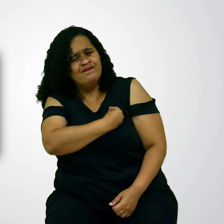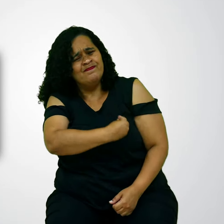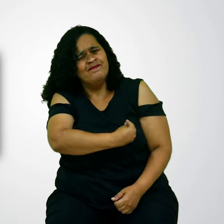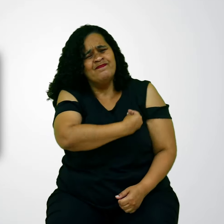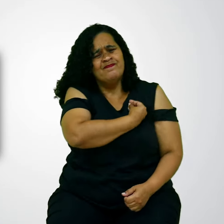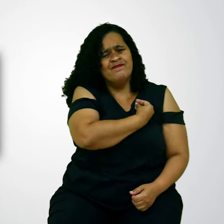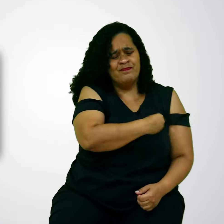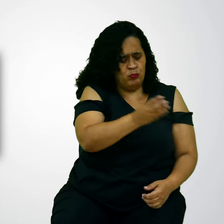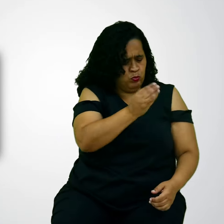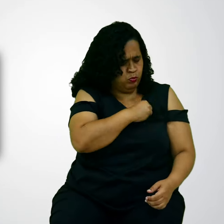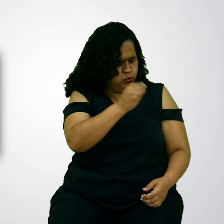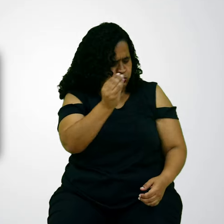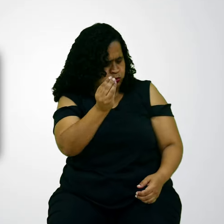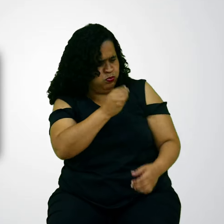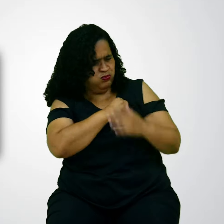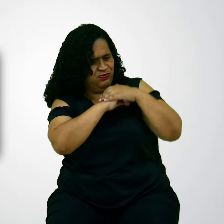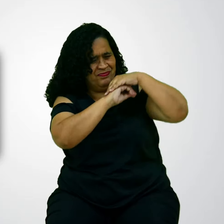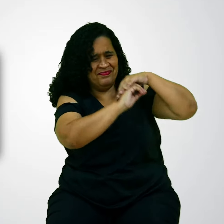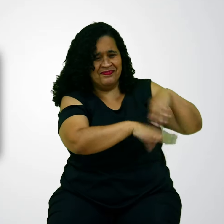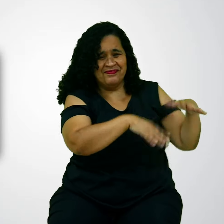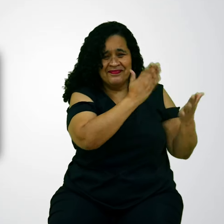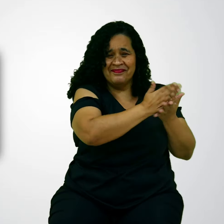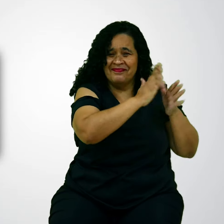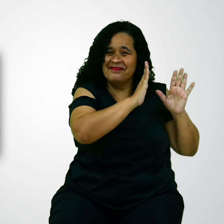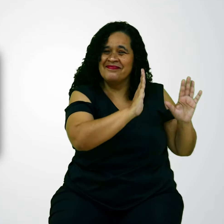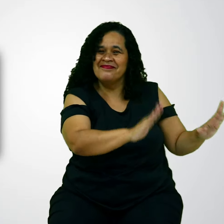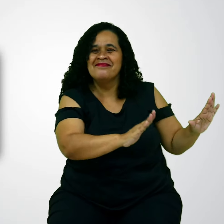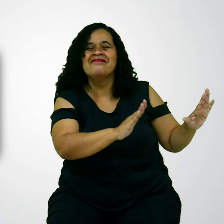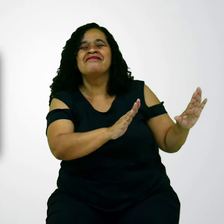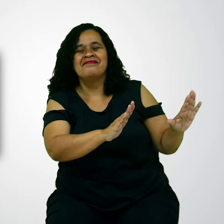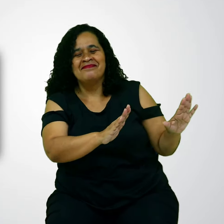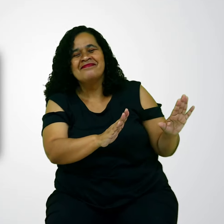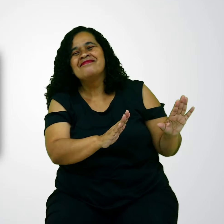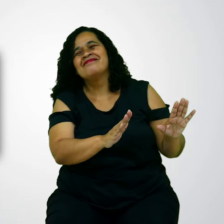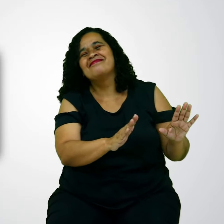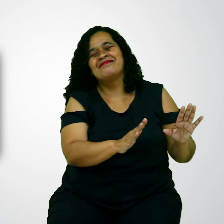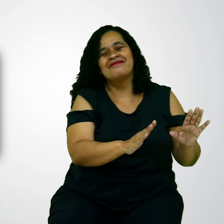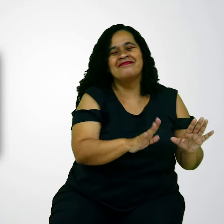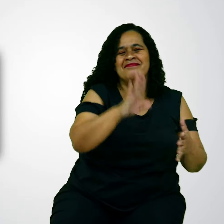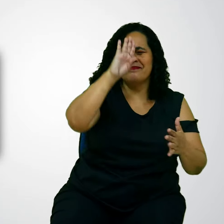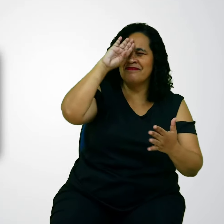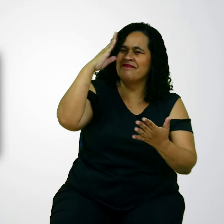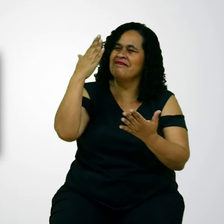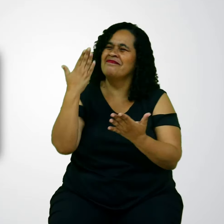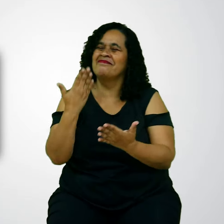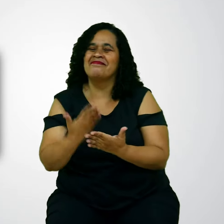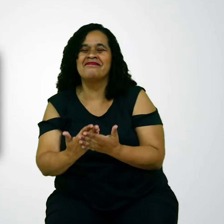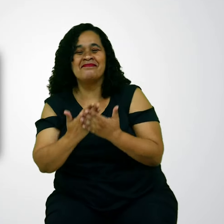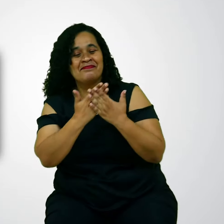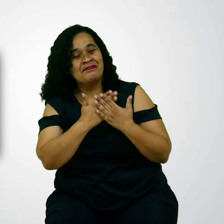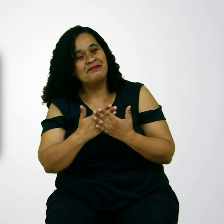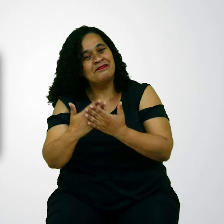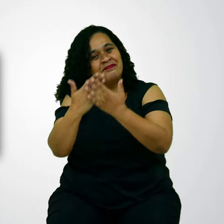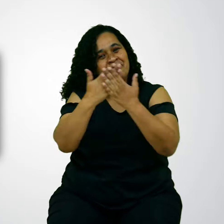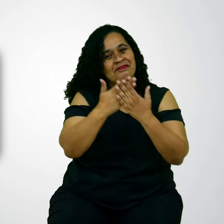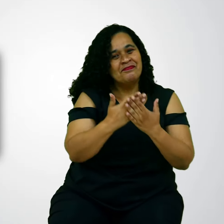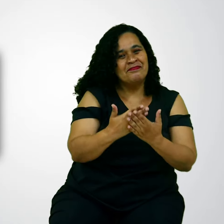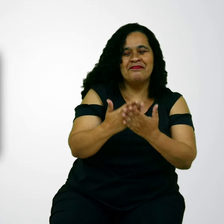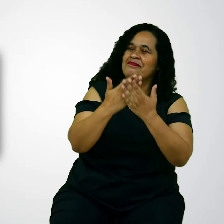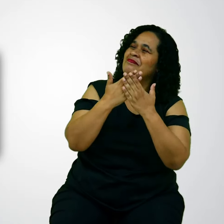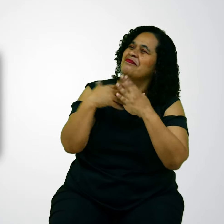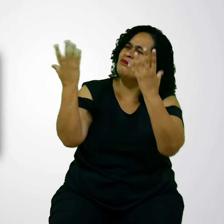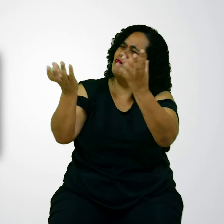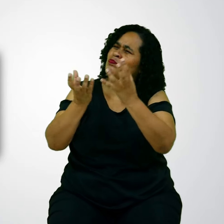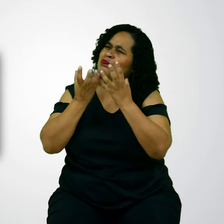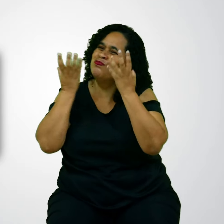pagou, levou sobre si a minha dor. Eu vou crer, vou me apropriar